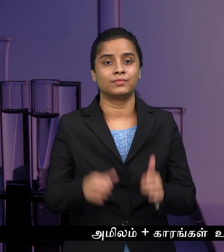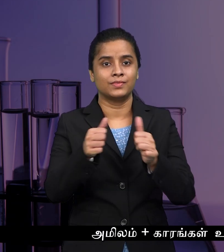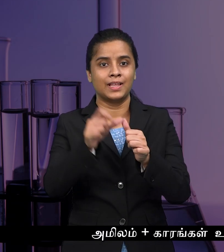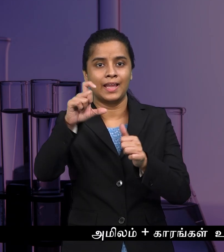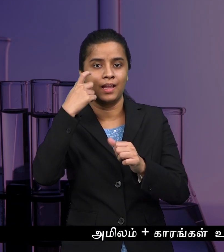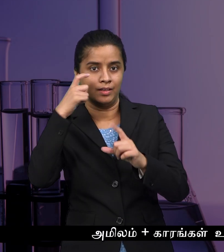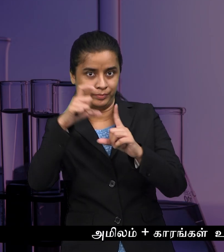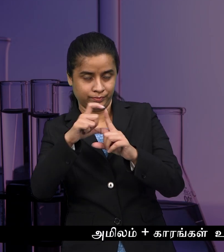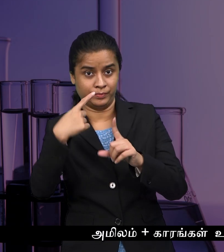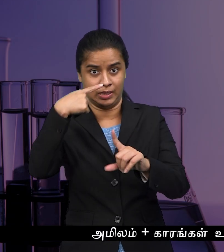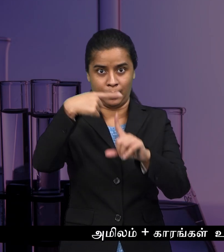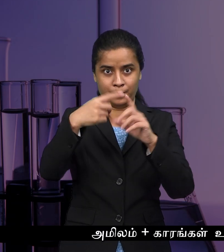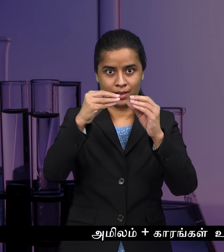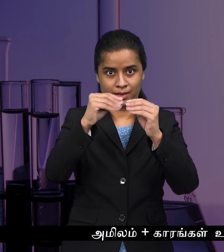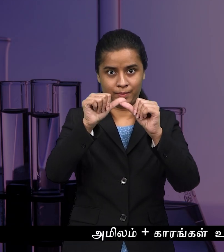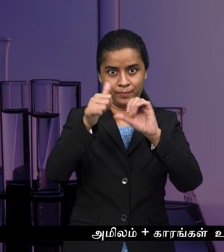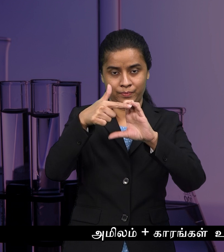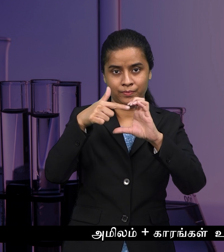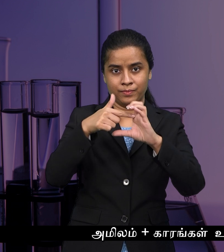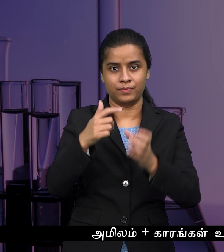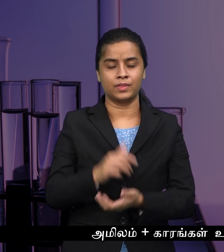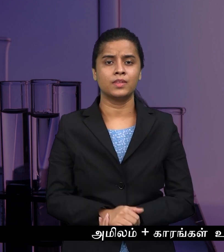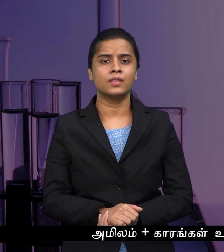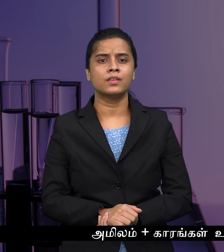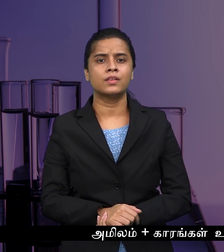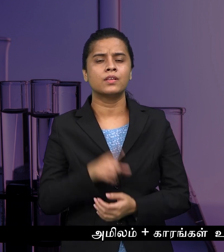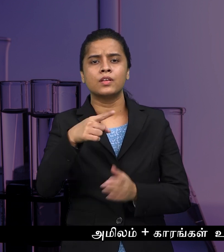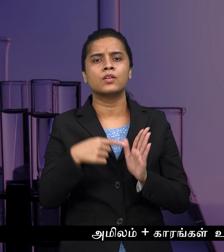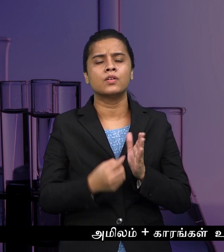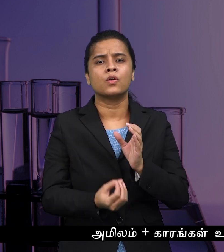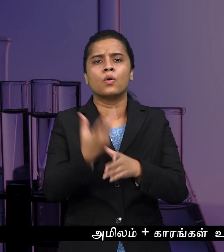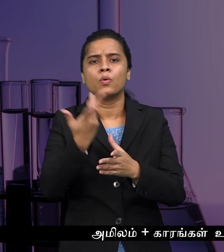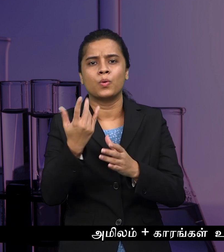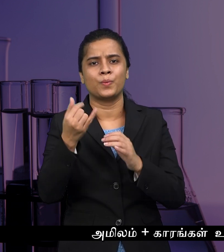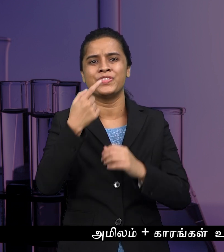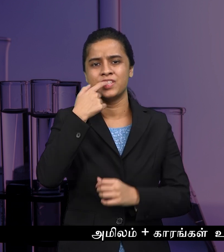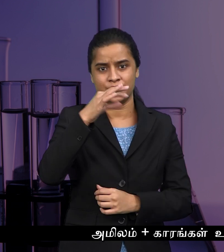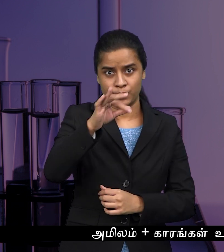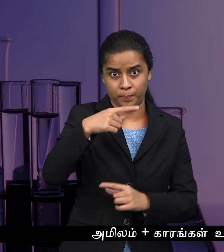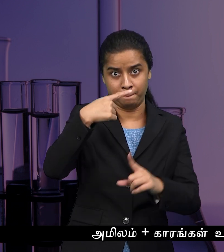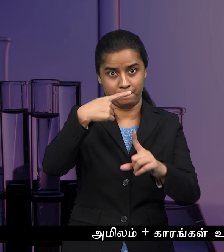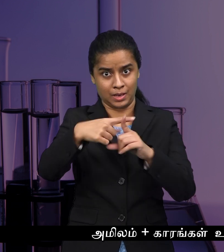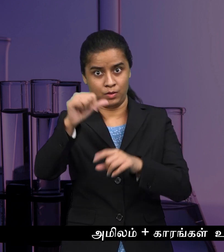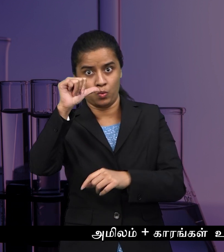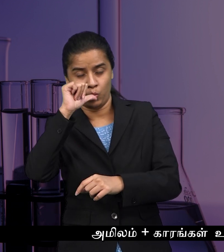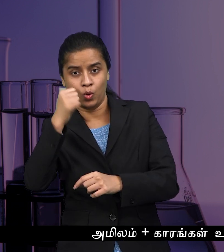அமிலம் கூட்டல் காரங்கள் உப்பு கூட்டல் நீர், அதாவது வெப்பம்